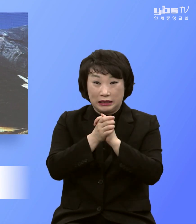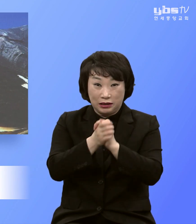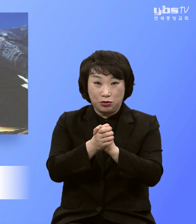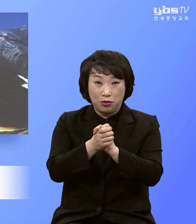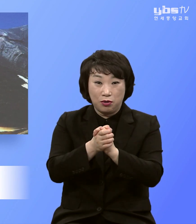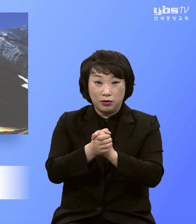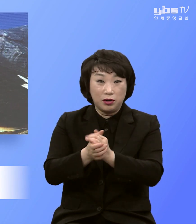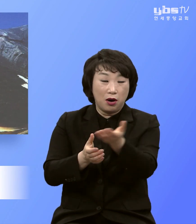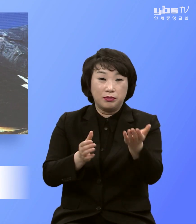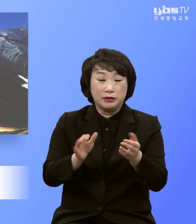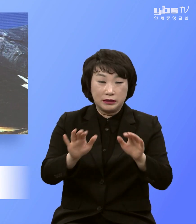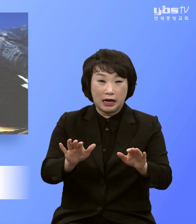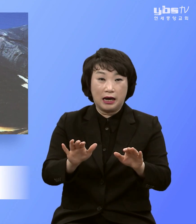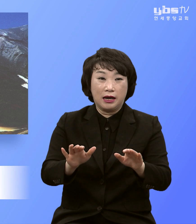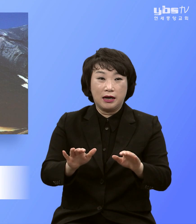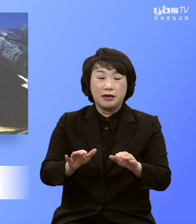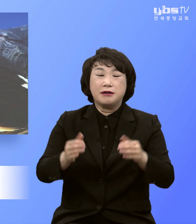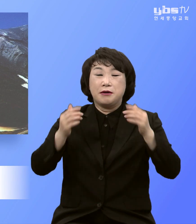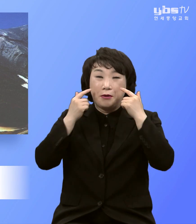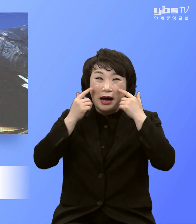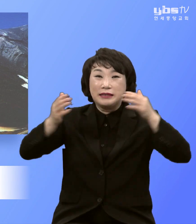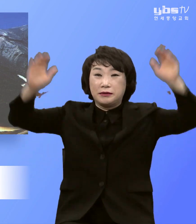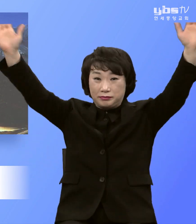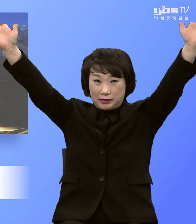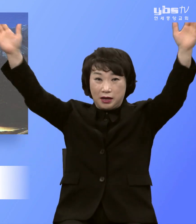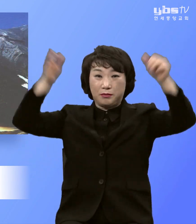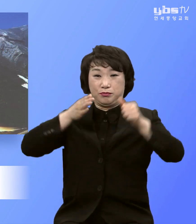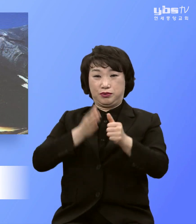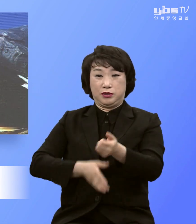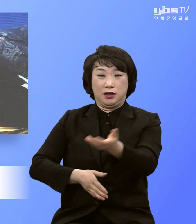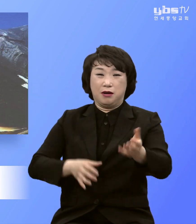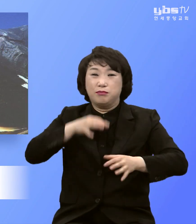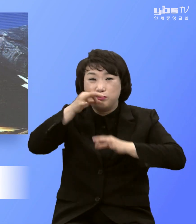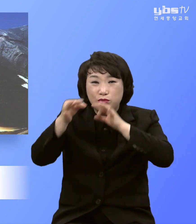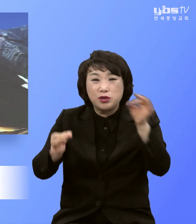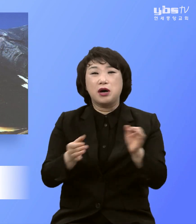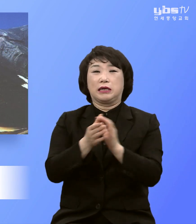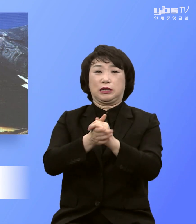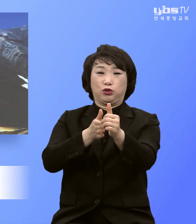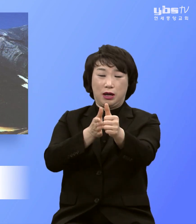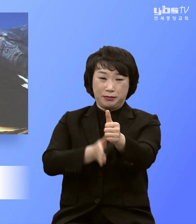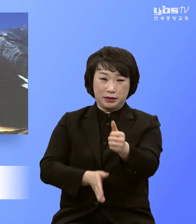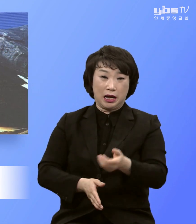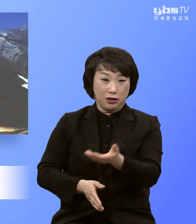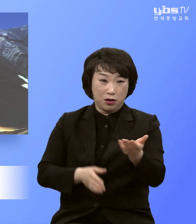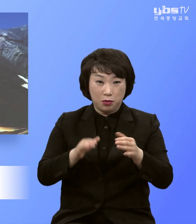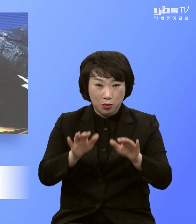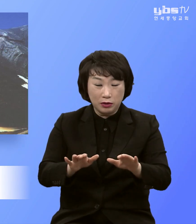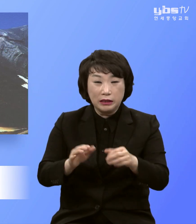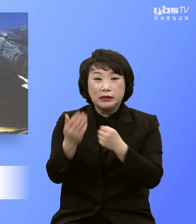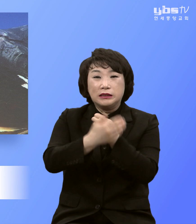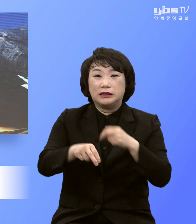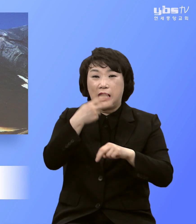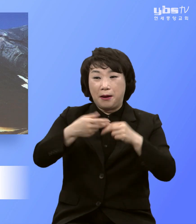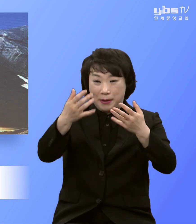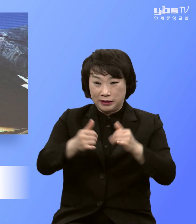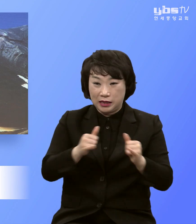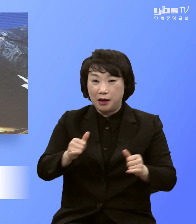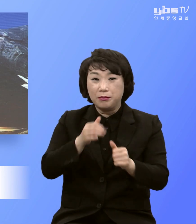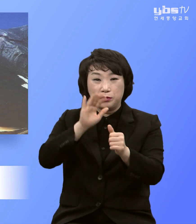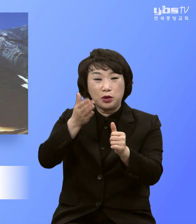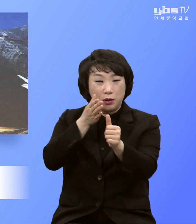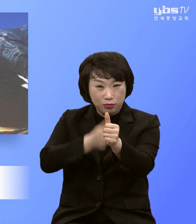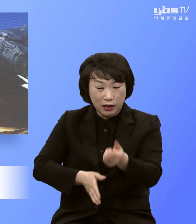두 손을 아주 힘있게 드십시오. 그리고 부르짖어 기도하십시오. 오늘 은사 받는 사람이 있기